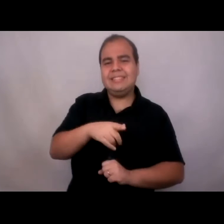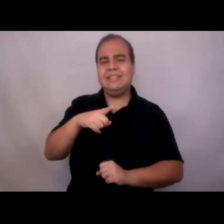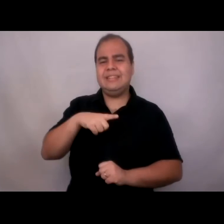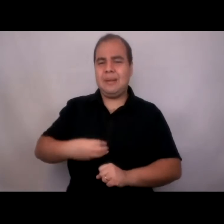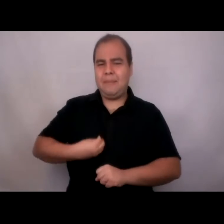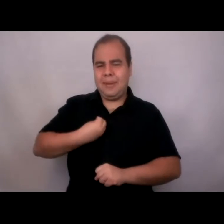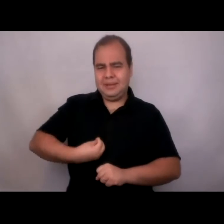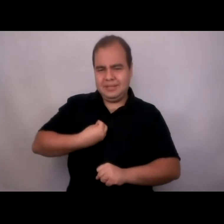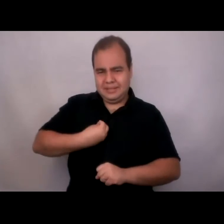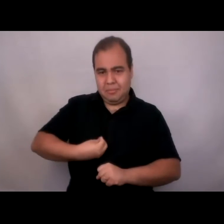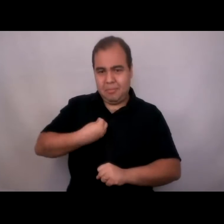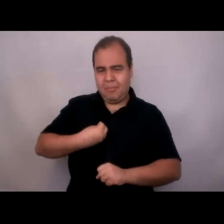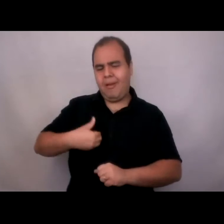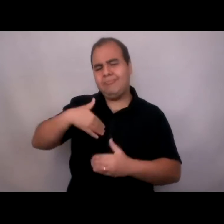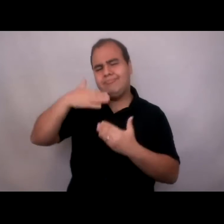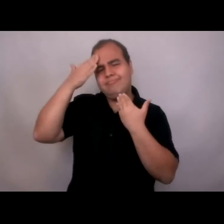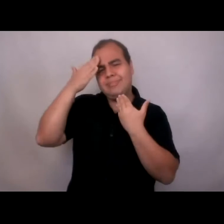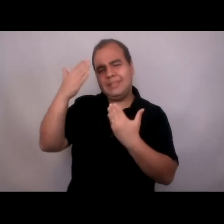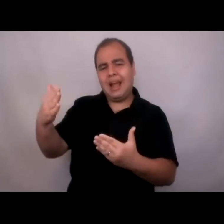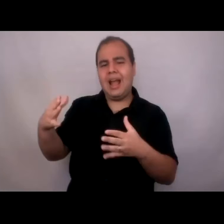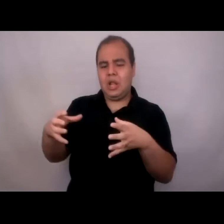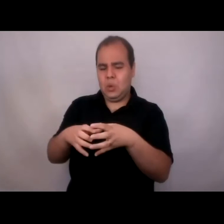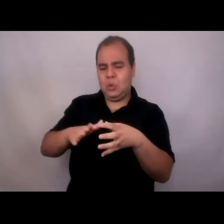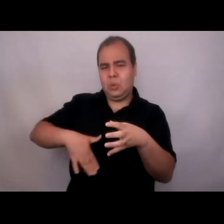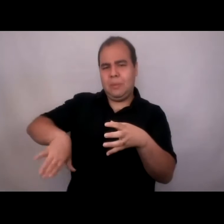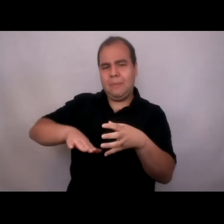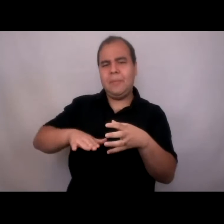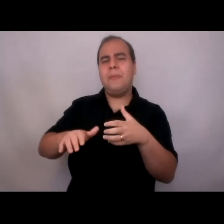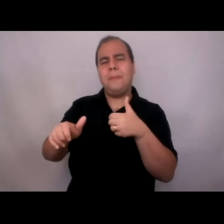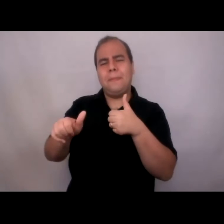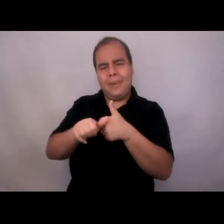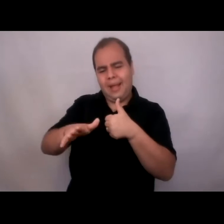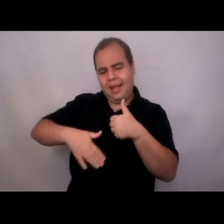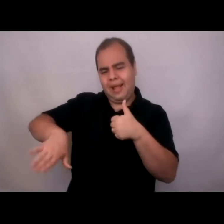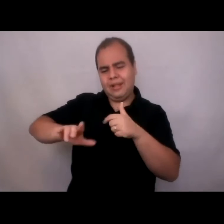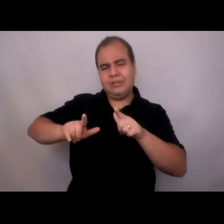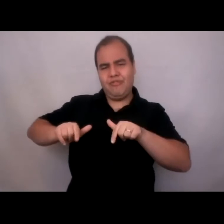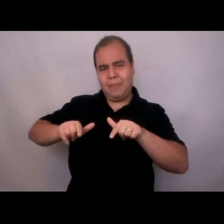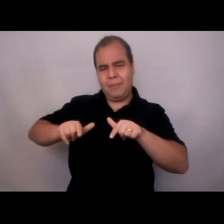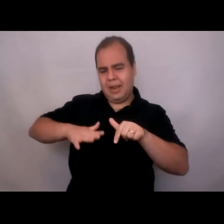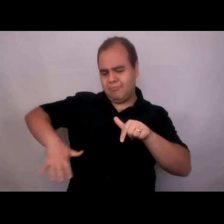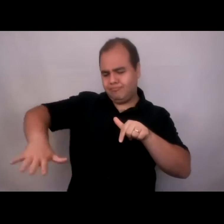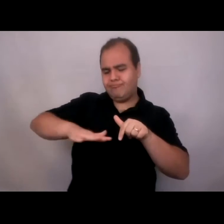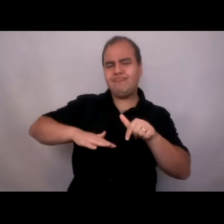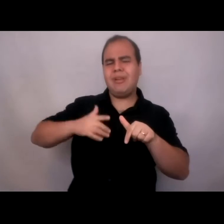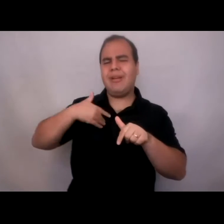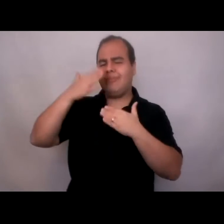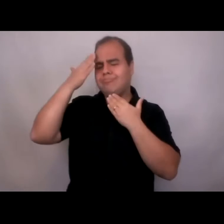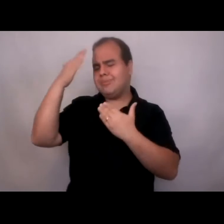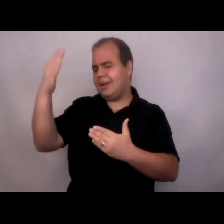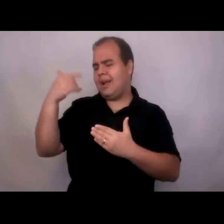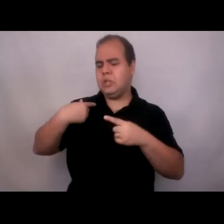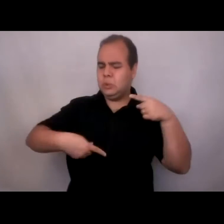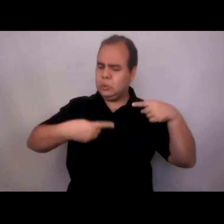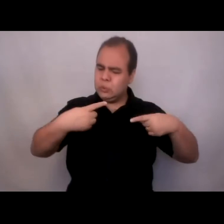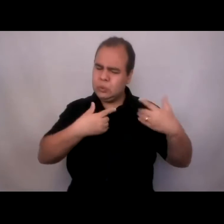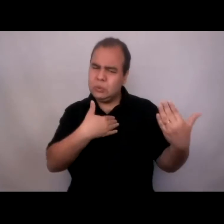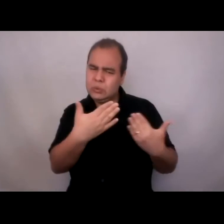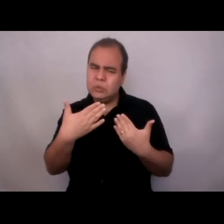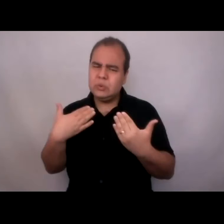E a gente vem aprendendo a criar esse caminho de um diálogo cada vez mais próximo, né? Então, nós